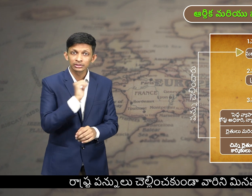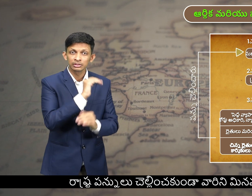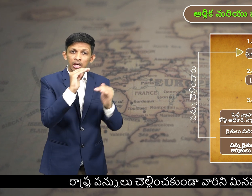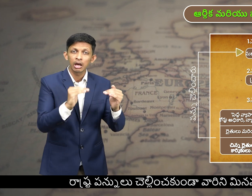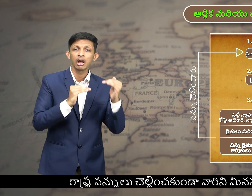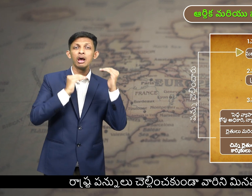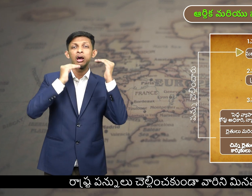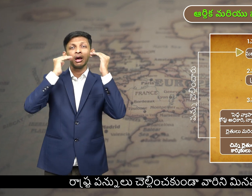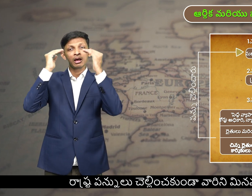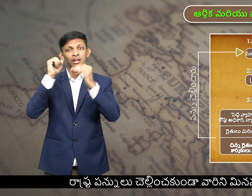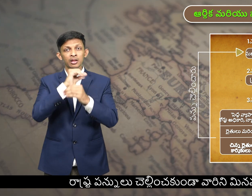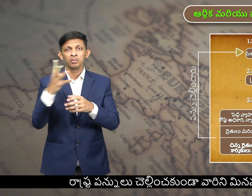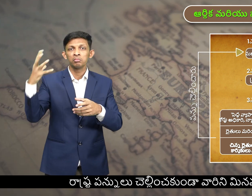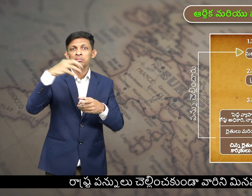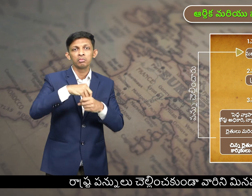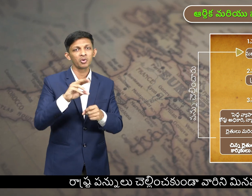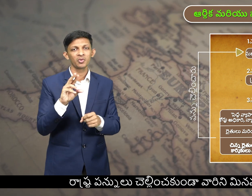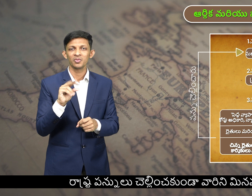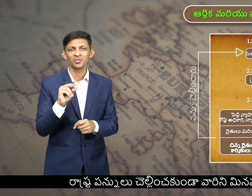పన్నులు చెల్లించకుండా వారికి మినహాయింపు ఉంది.